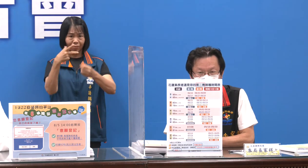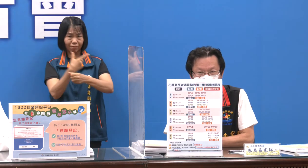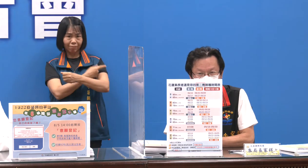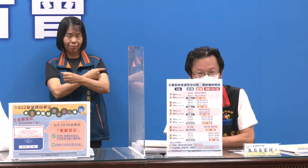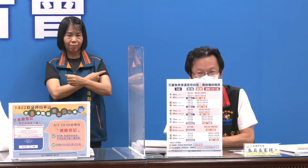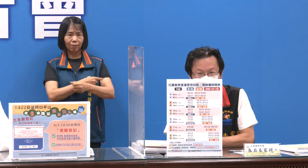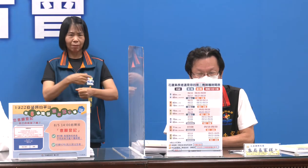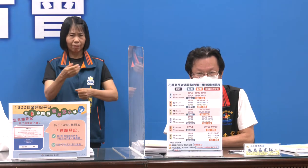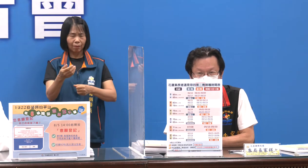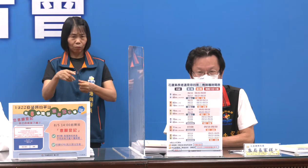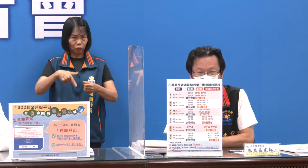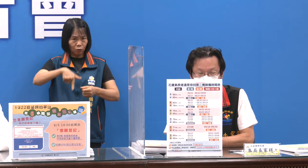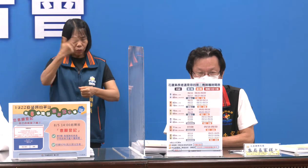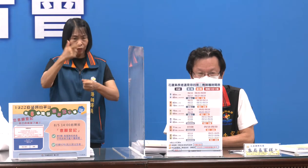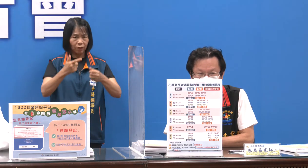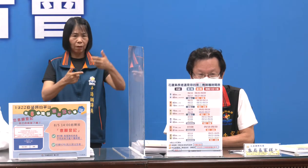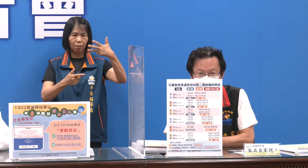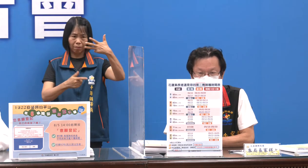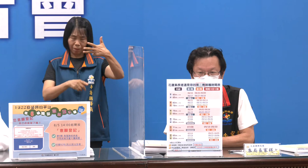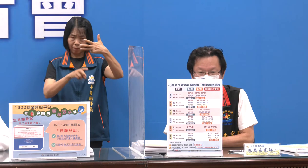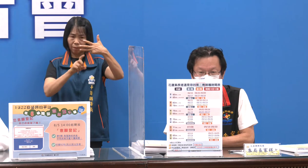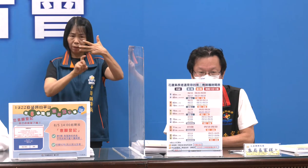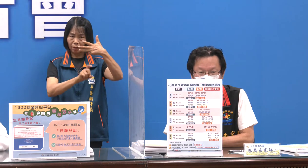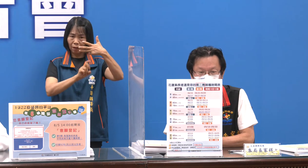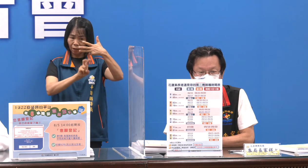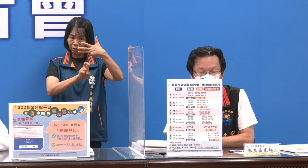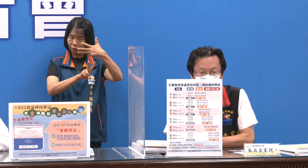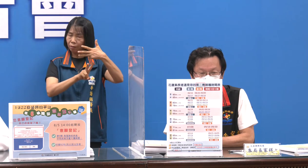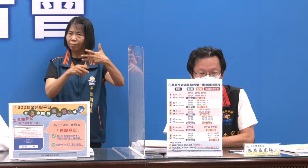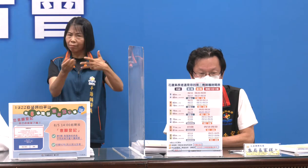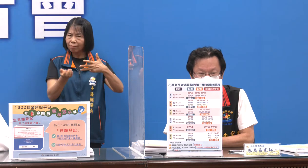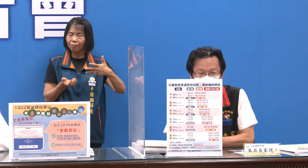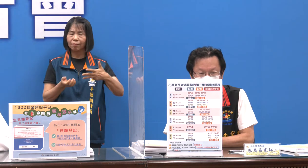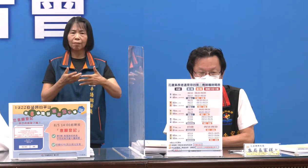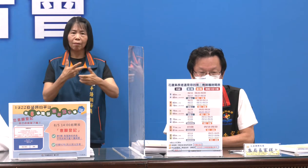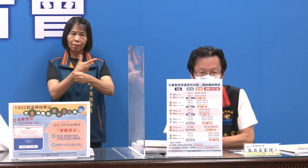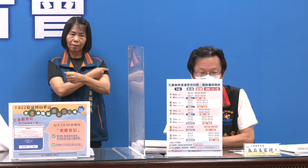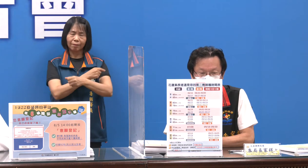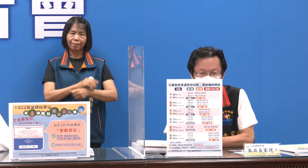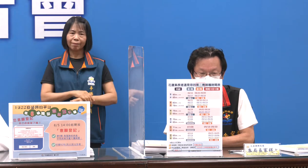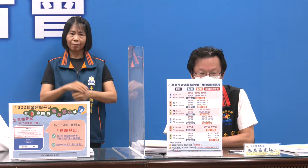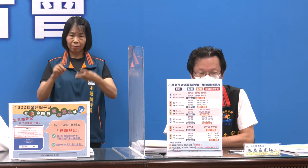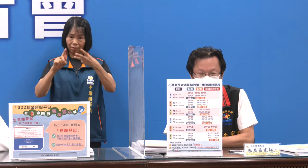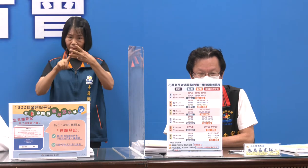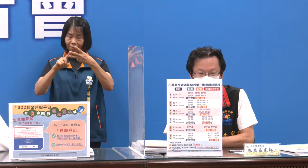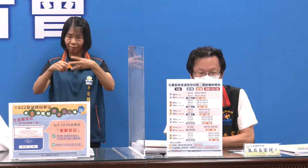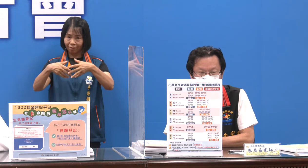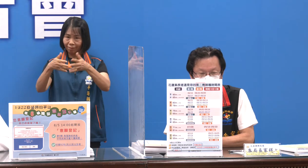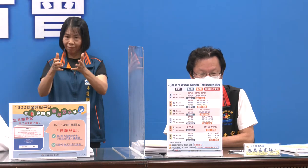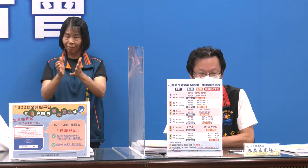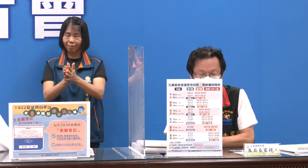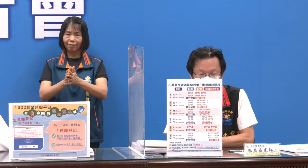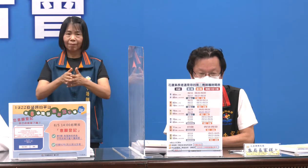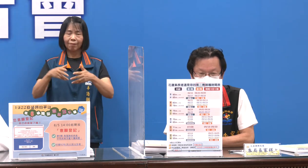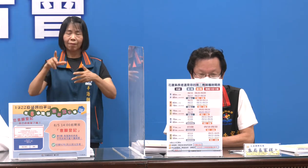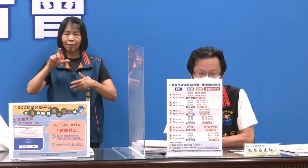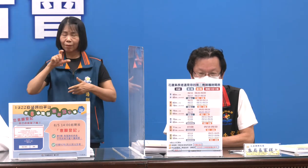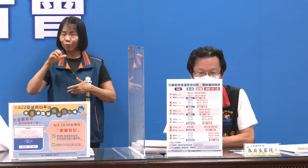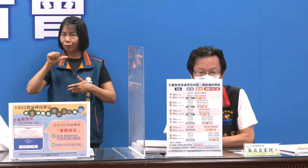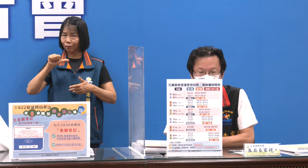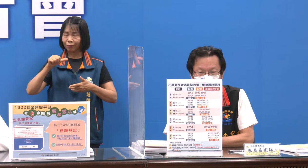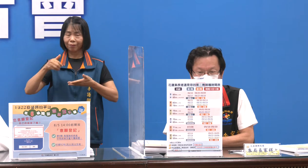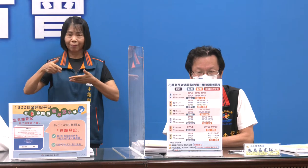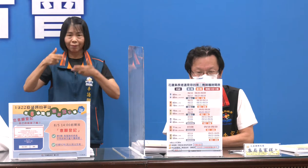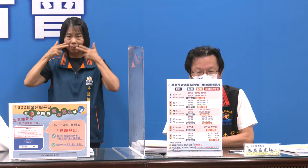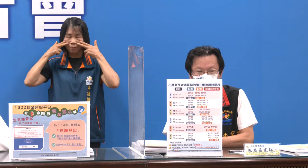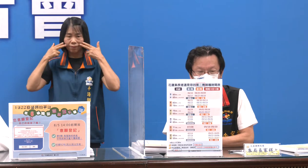从8月26号开始就要打第二剂，那第三波的65岁以上的原住民跟75岁以上的长者呢，